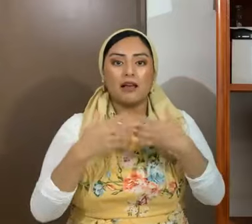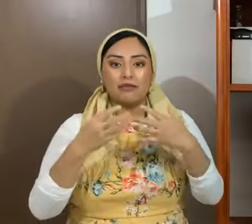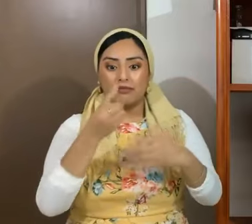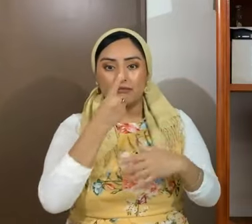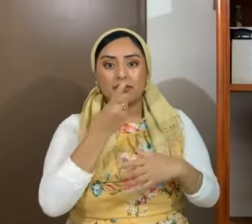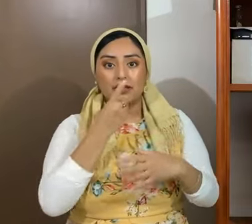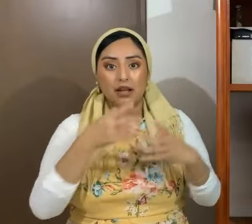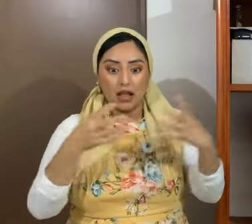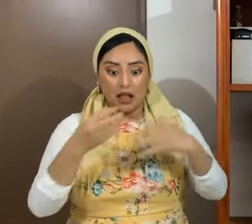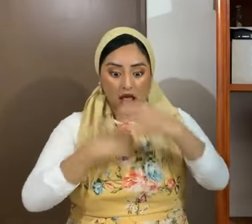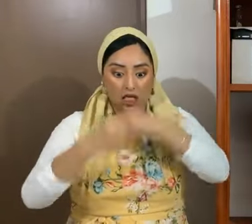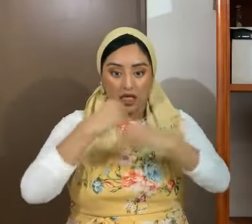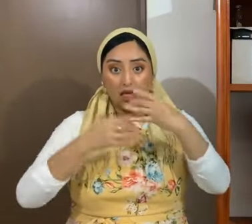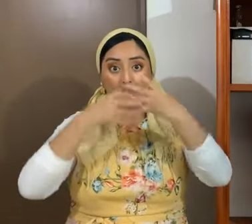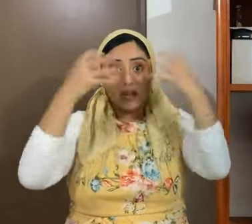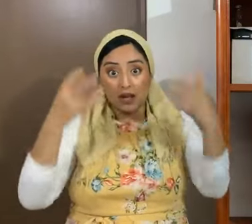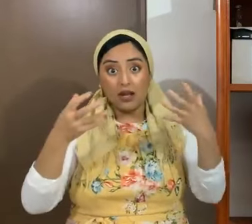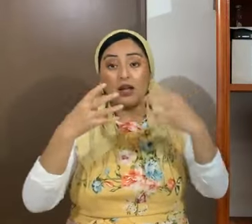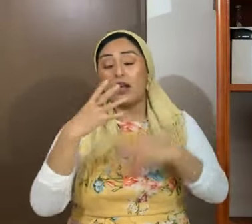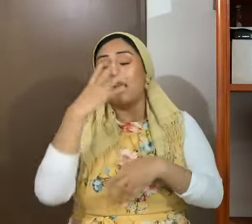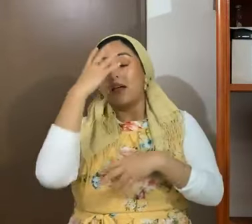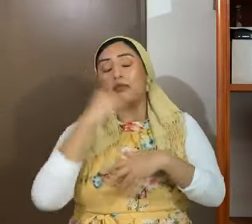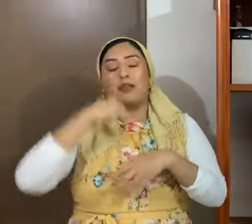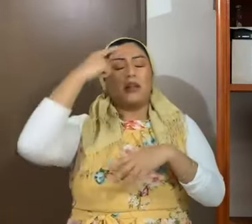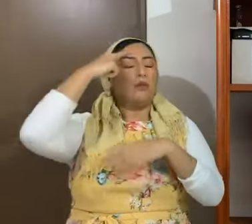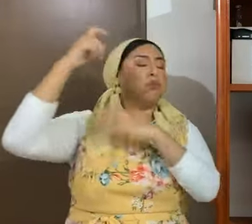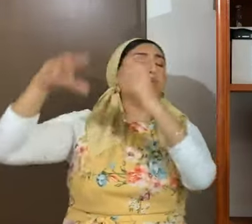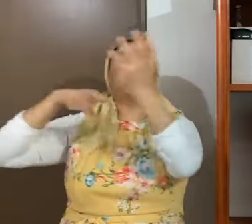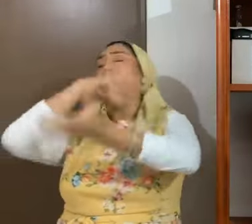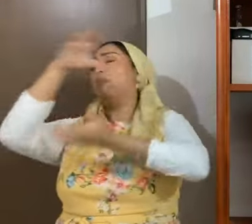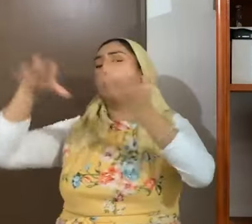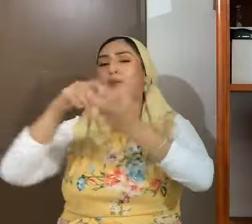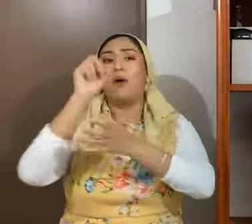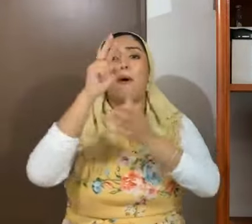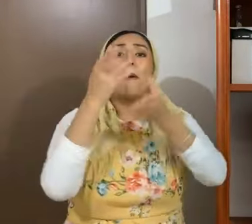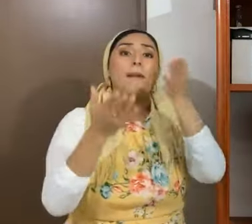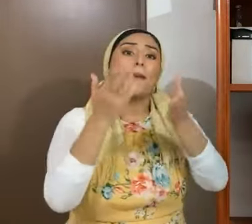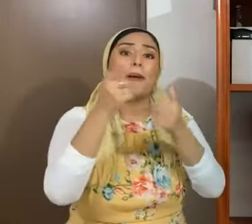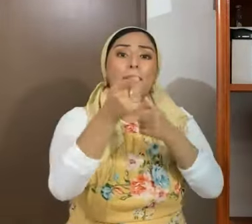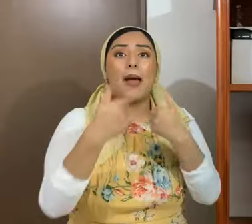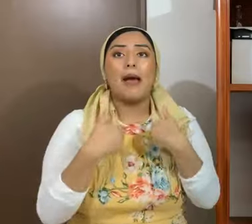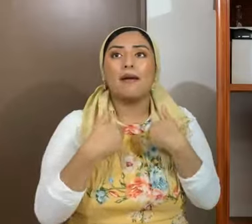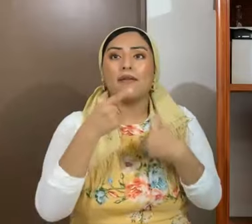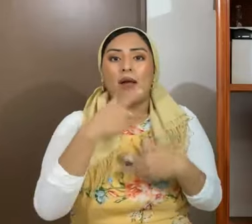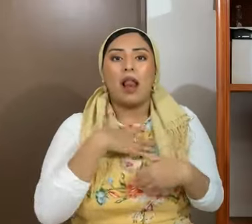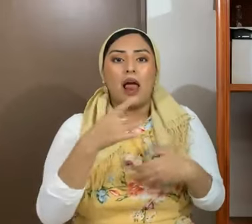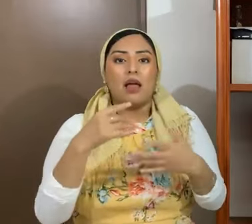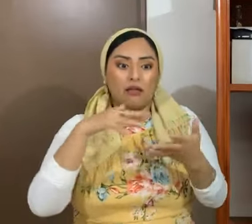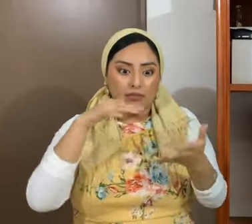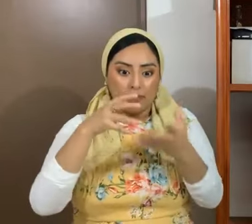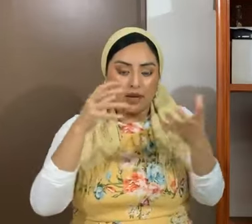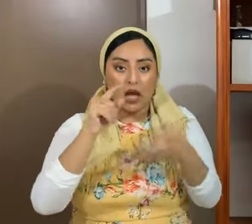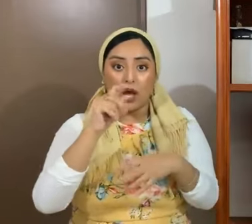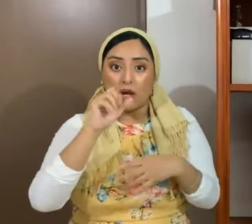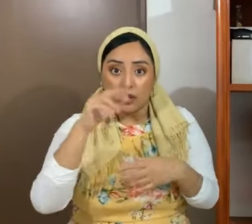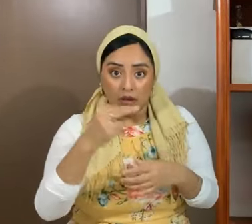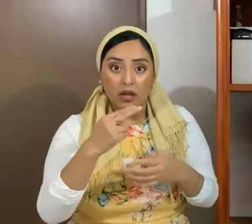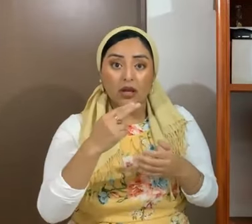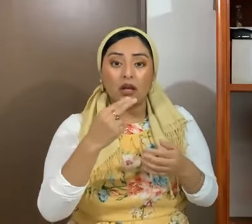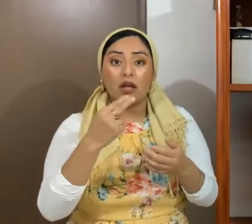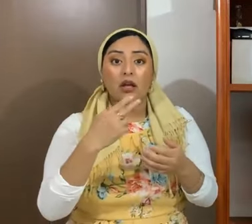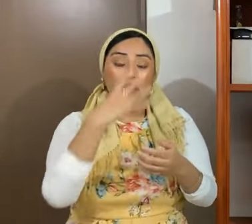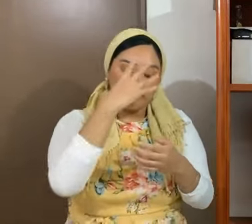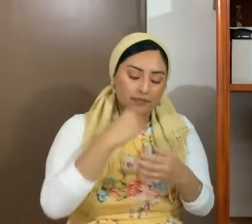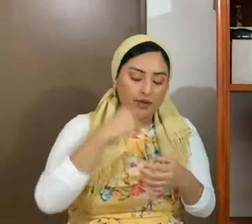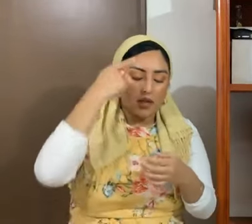con respeto. Tal vez a lo mejor cenas mucho y por eso sueñas cada cosa. O tal vez te gusta mucho estudiar la Torah y sueñas